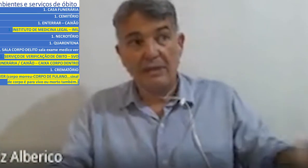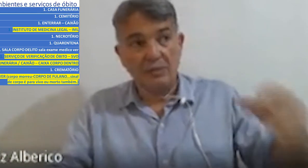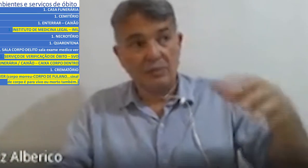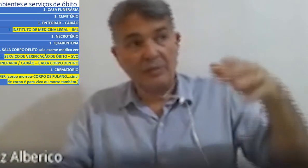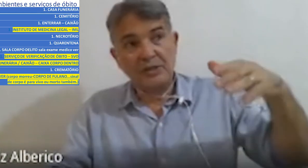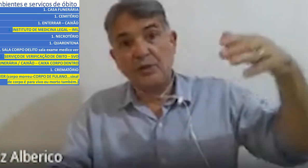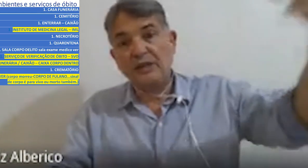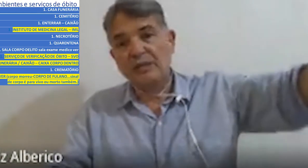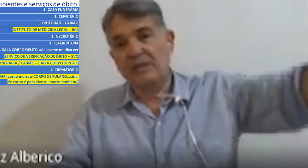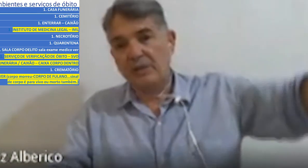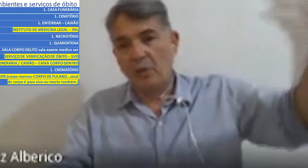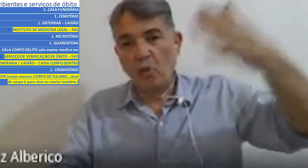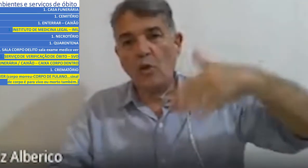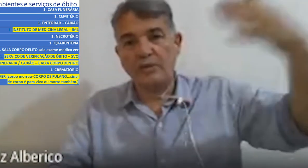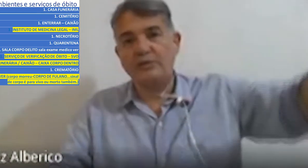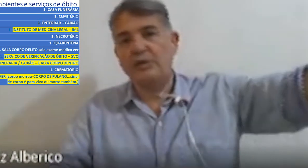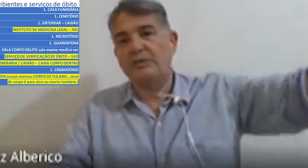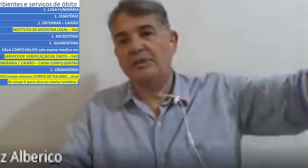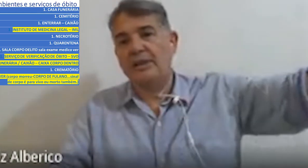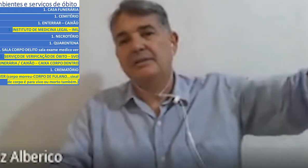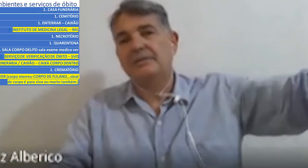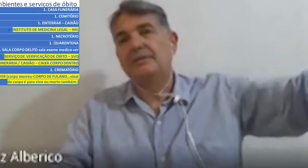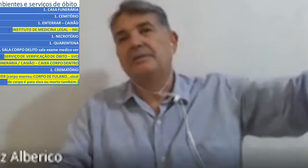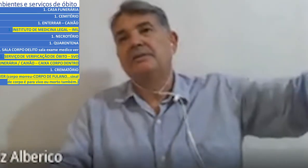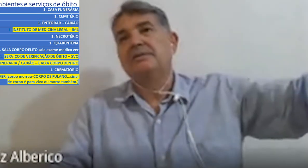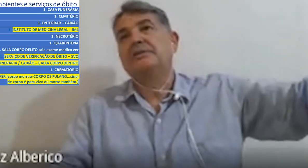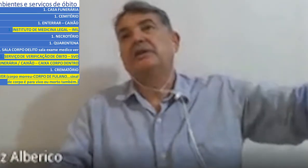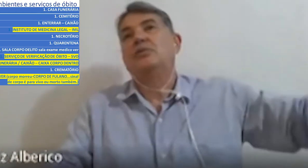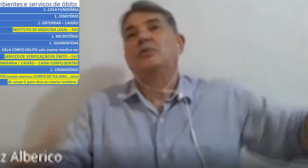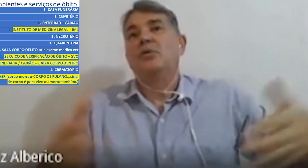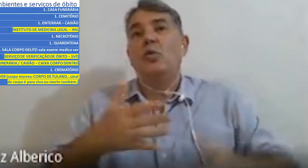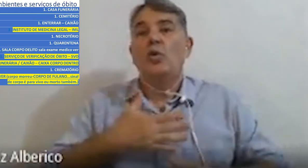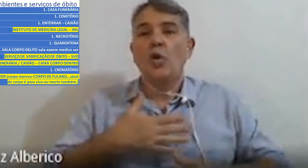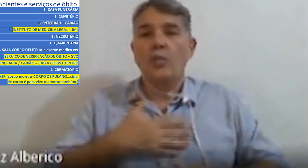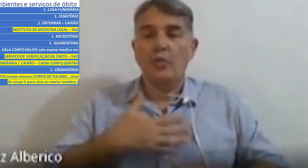não é mais fulano de tal, é o corpo de fulano que está. Então, o corpo